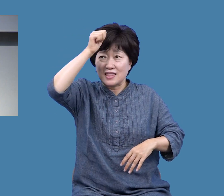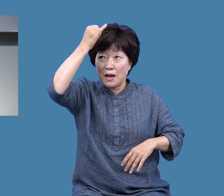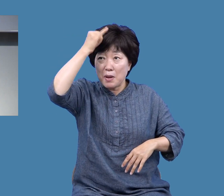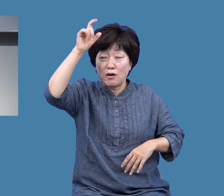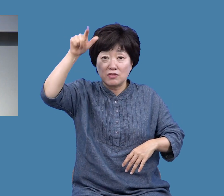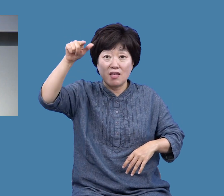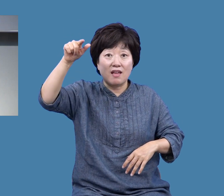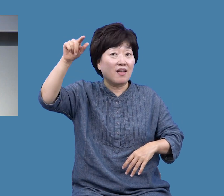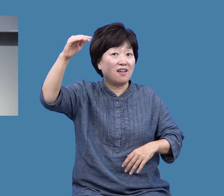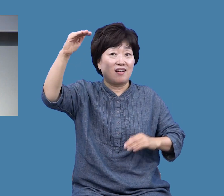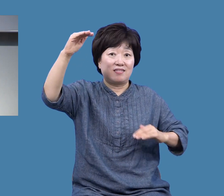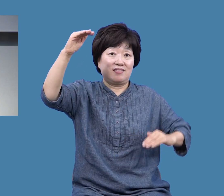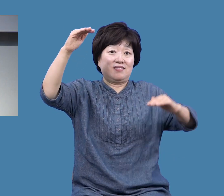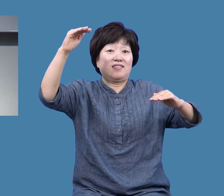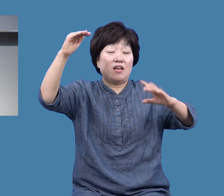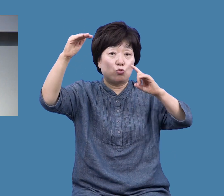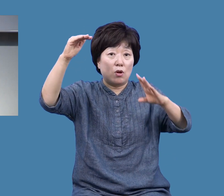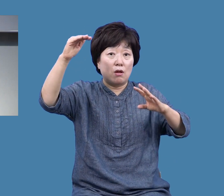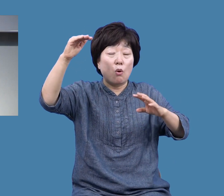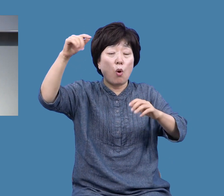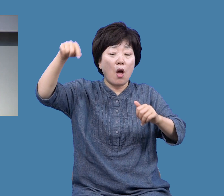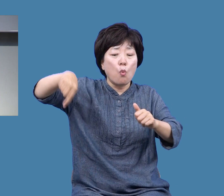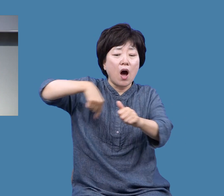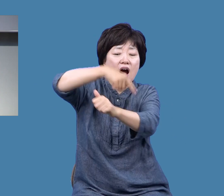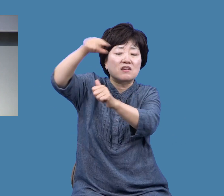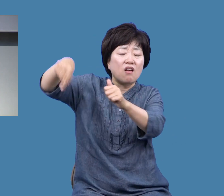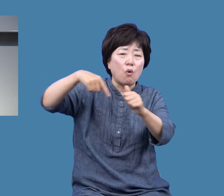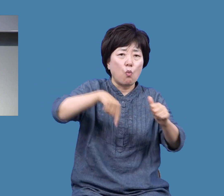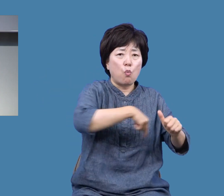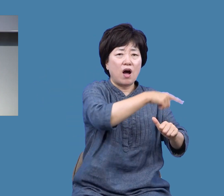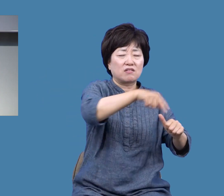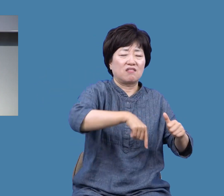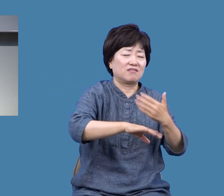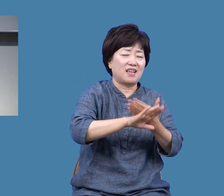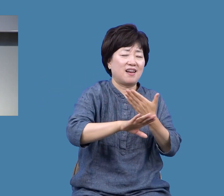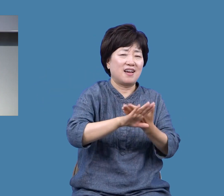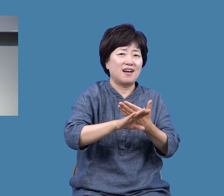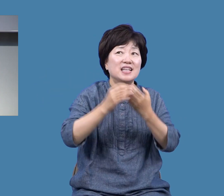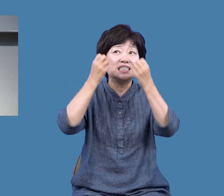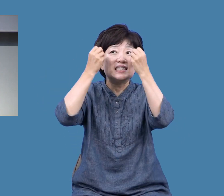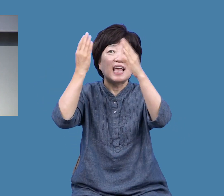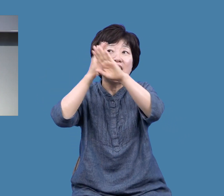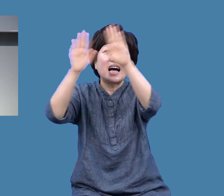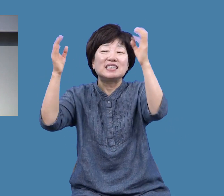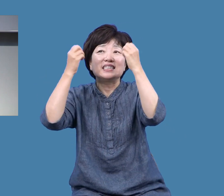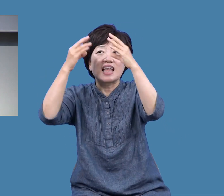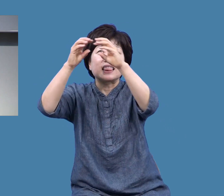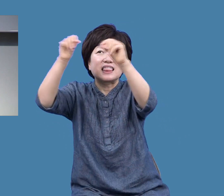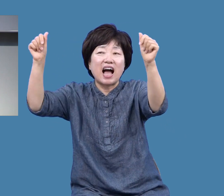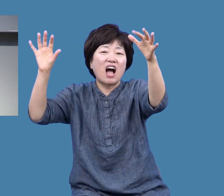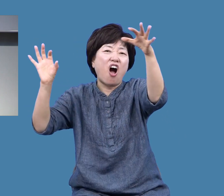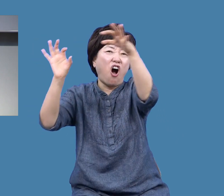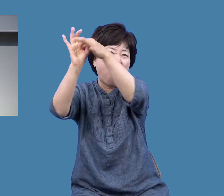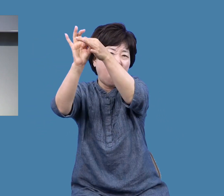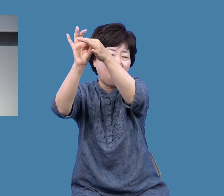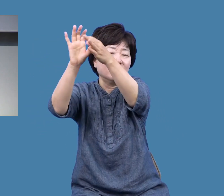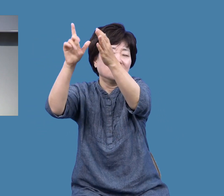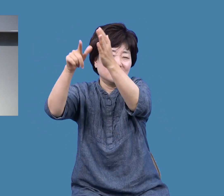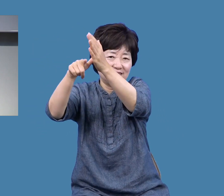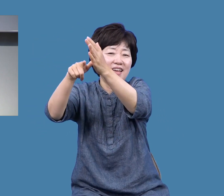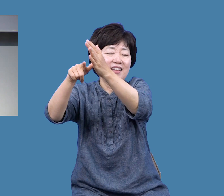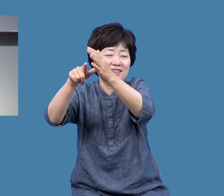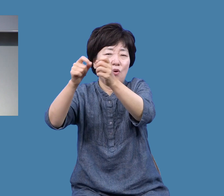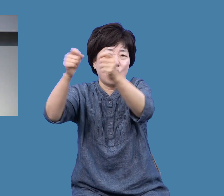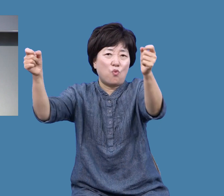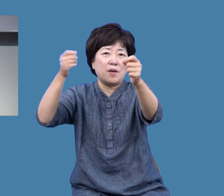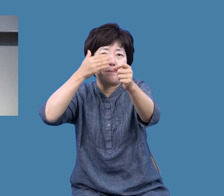있으니까. 그래서 새하늘과 새 땅이 함께 주어지기 전에는 우리 몸의 구원은 완전함에 이룰 수가 없어요. 그래서